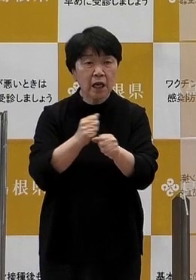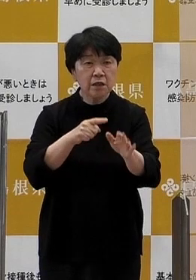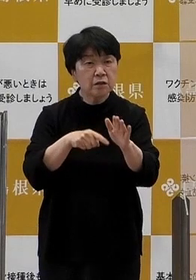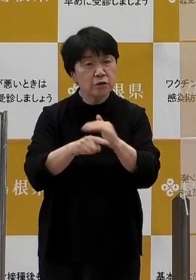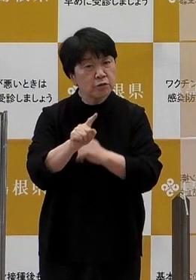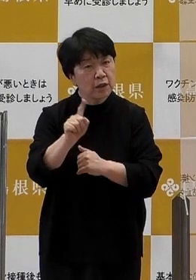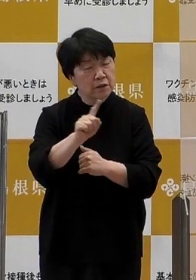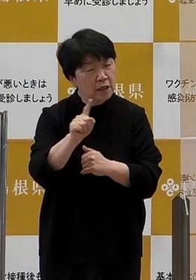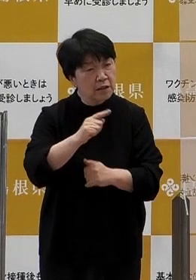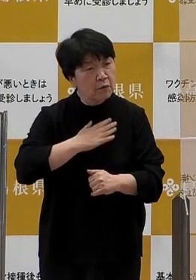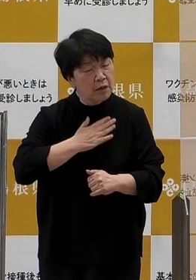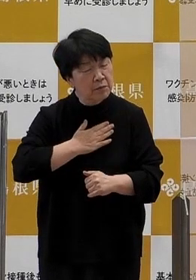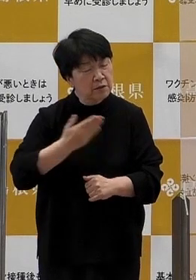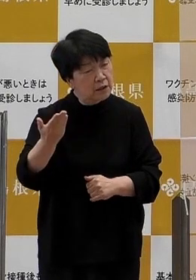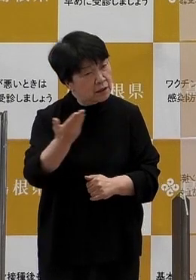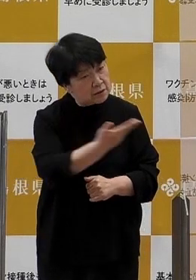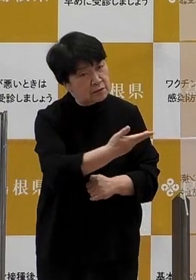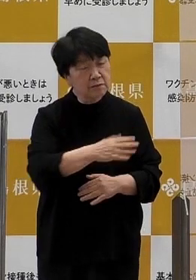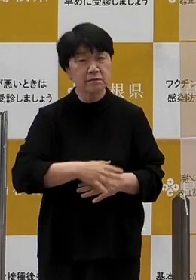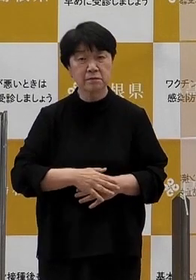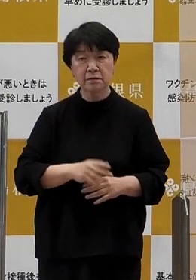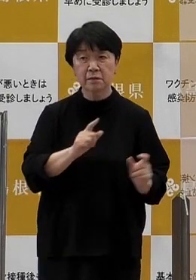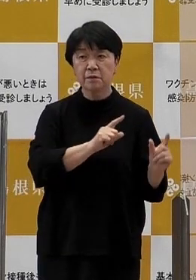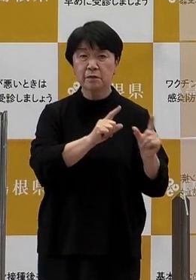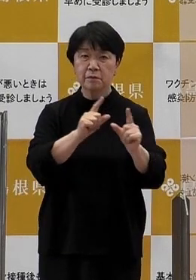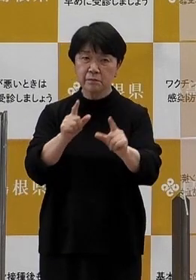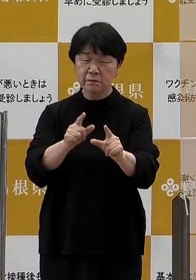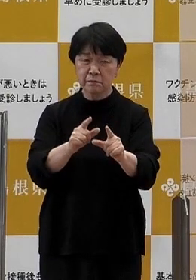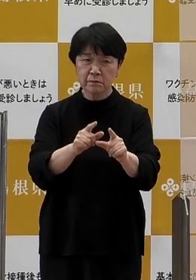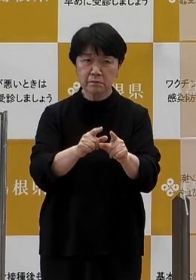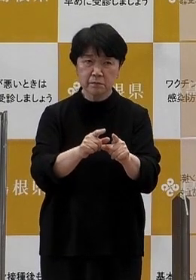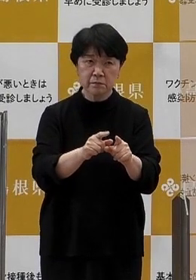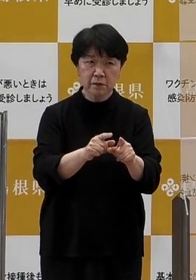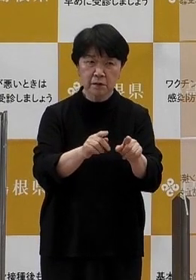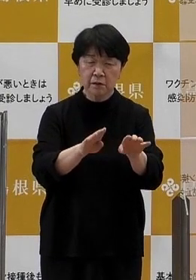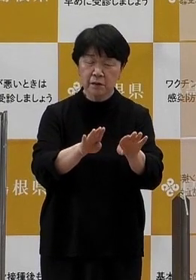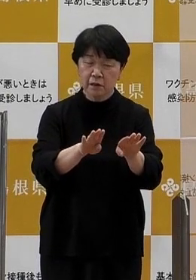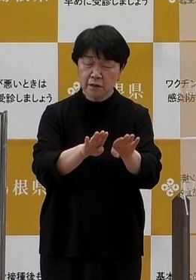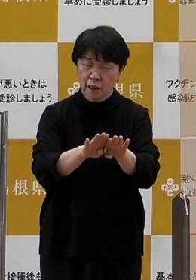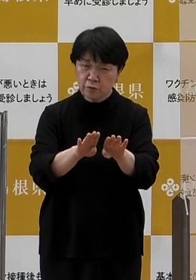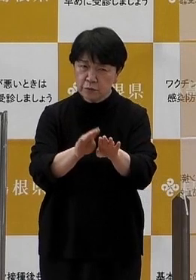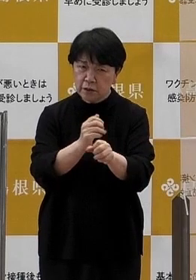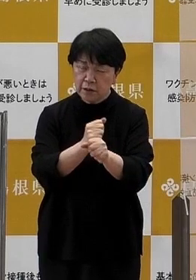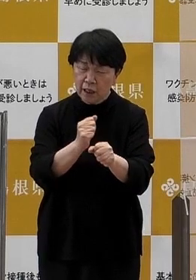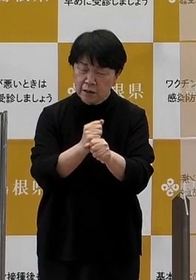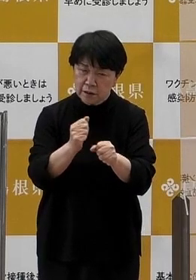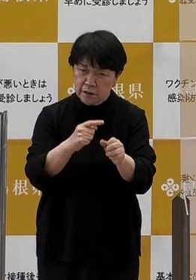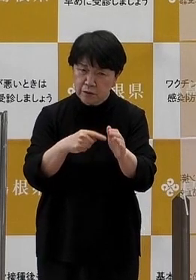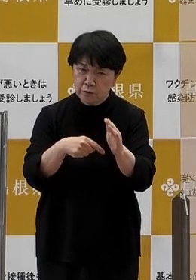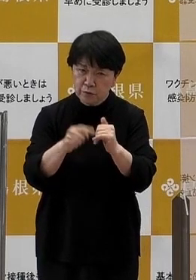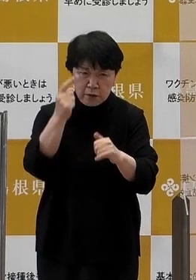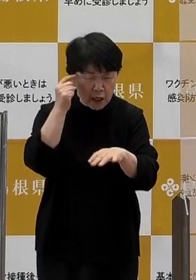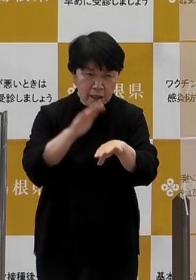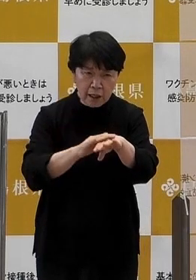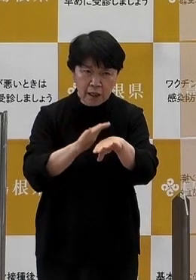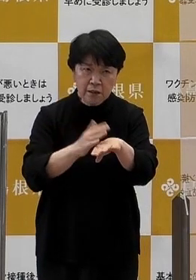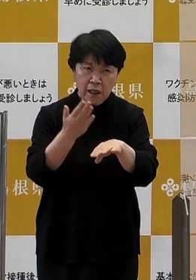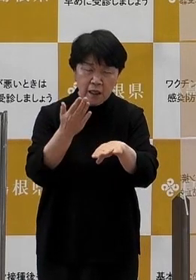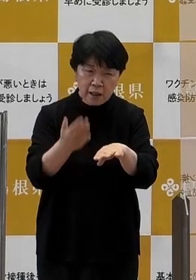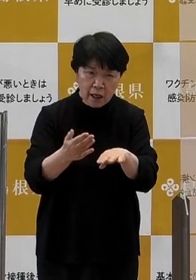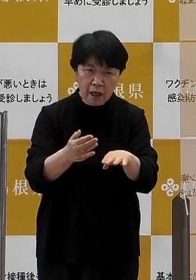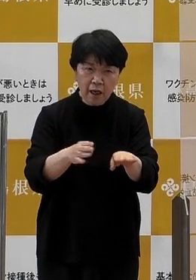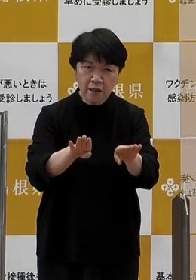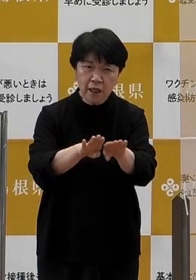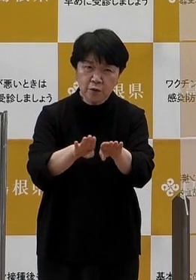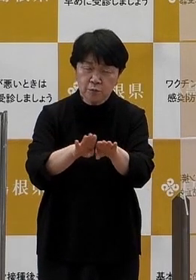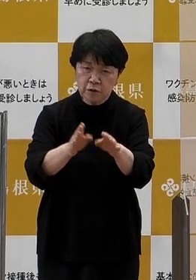か。 いや、あの取れない理由というロジックなのか、取る必要がないというロジックなのか、それすら分かり